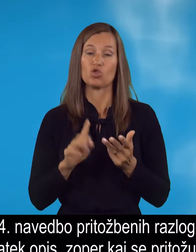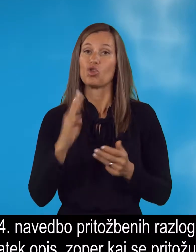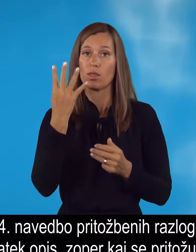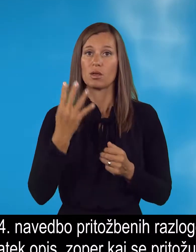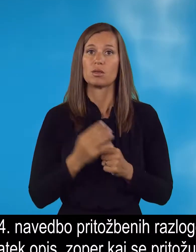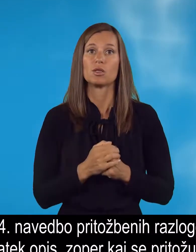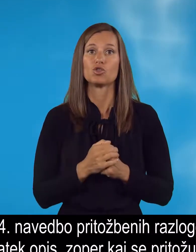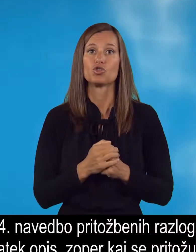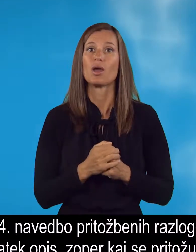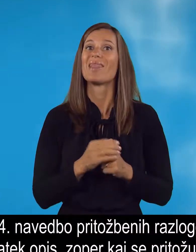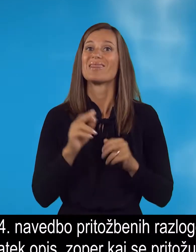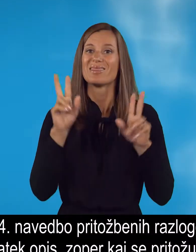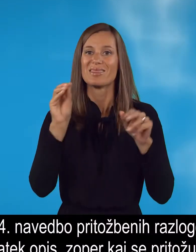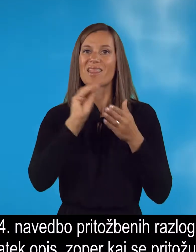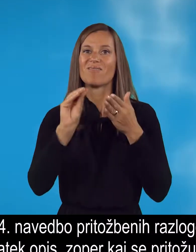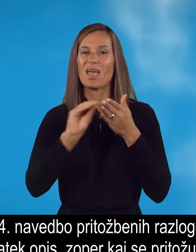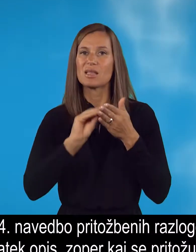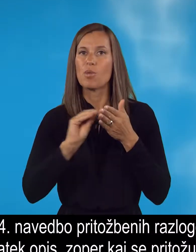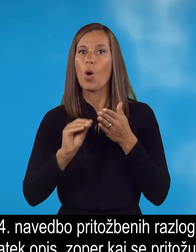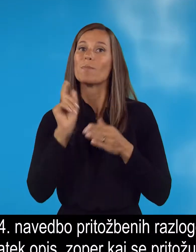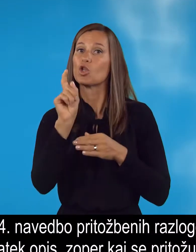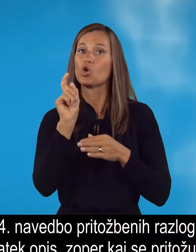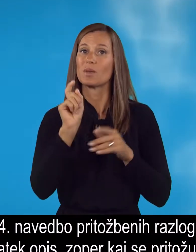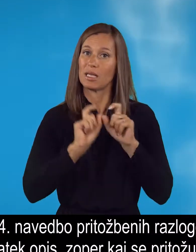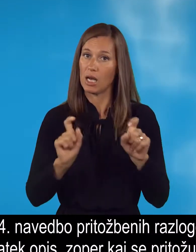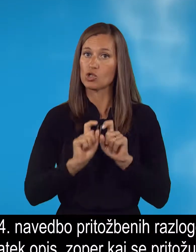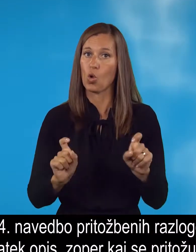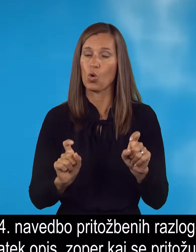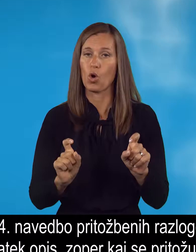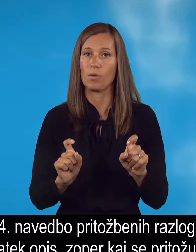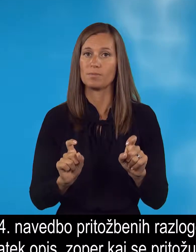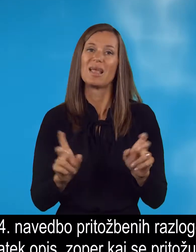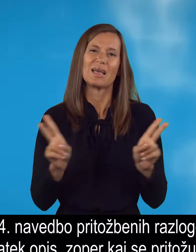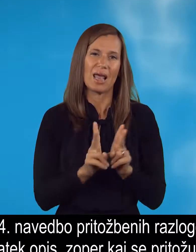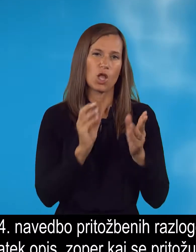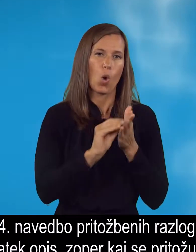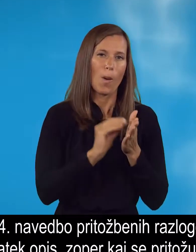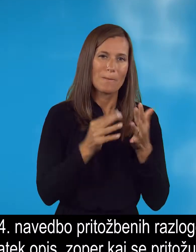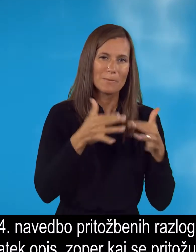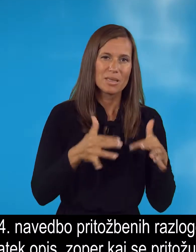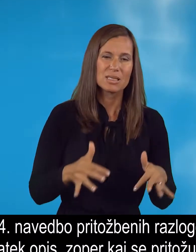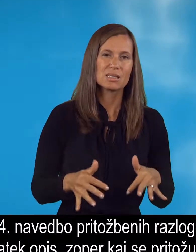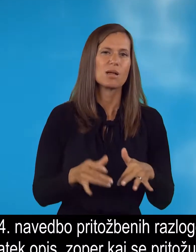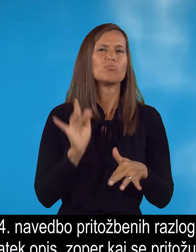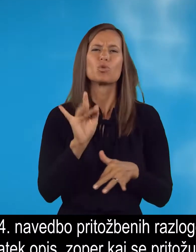Četrtič, navedbo pritožbenih razlogov. Kratek opis, zoper kaj se